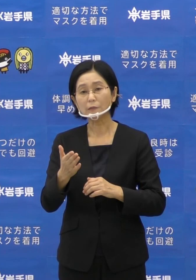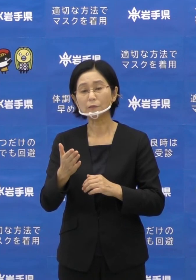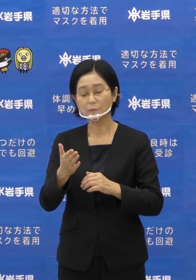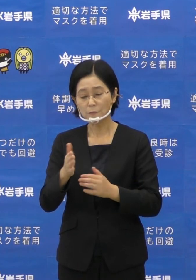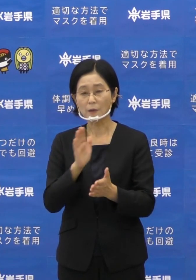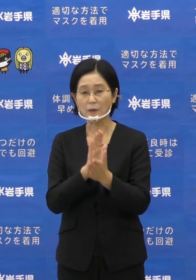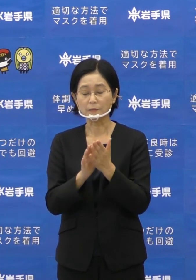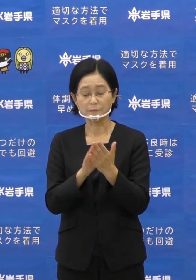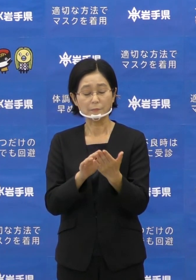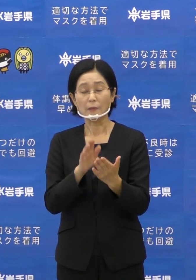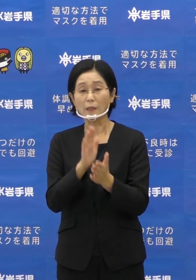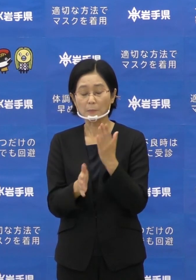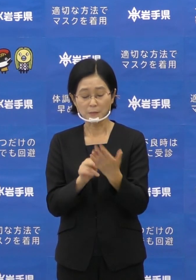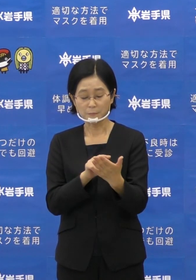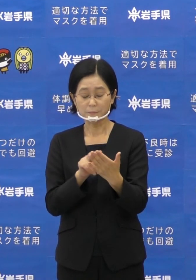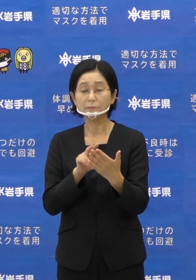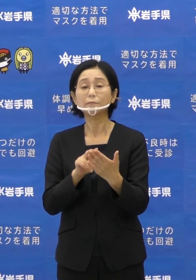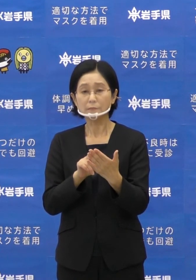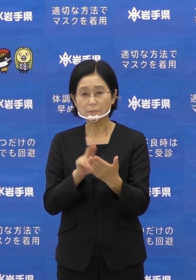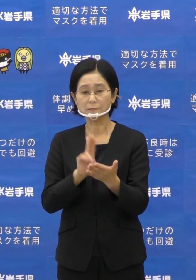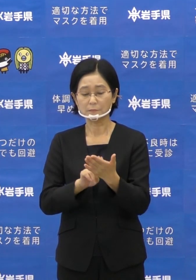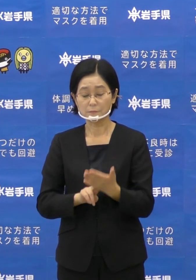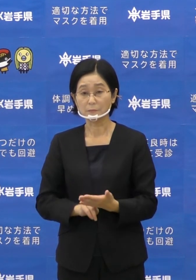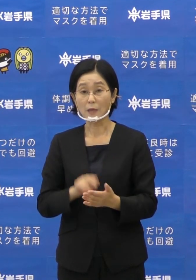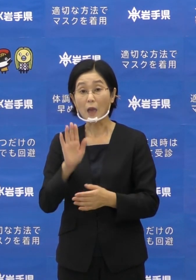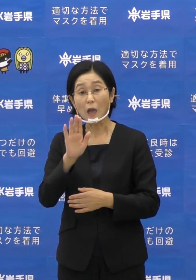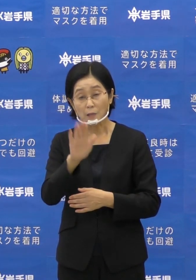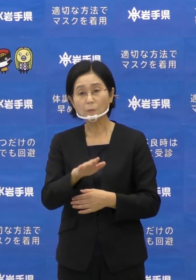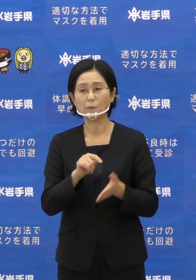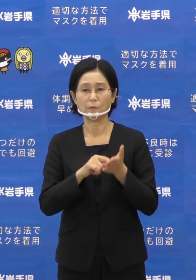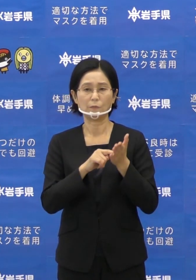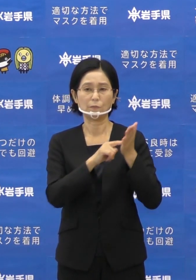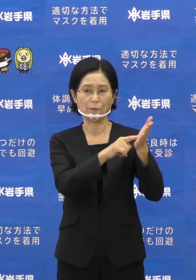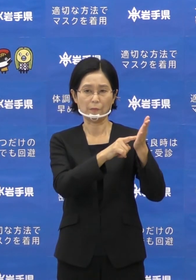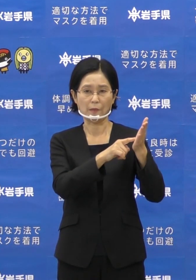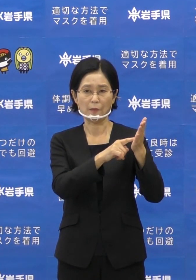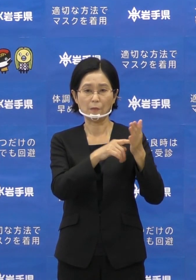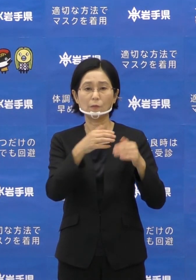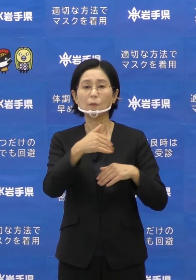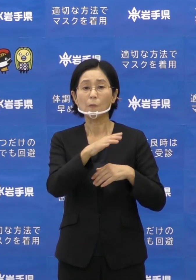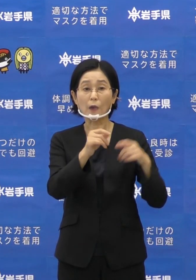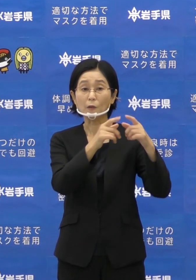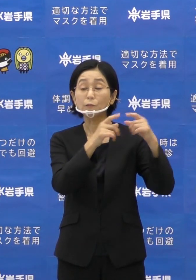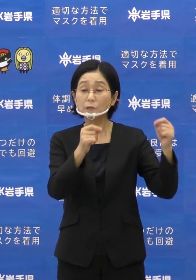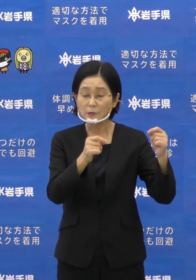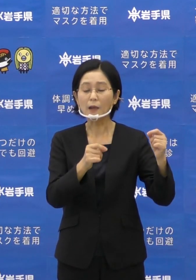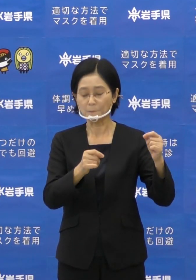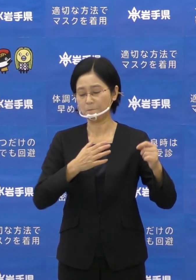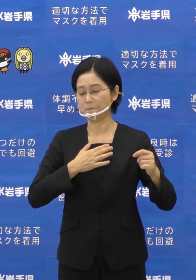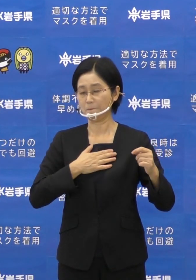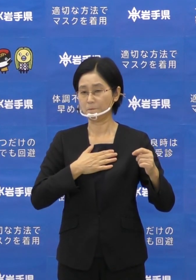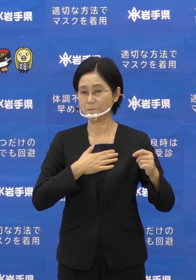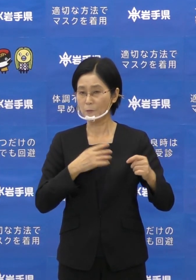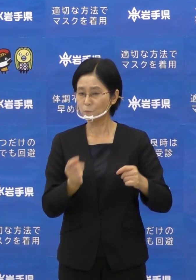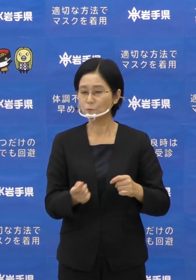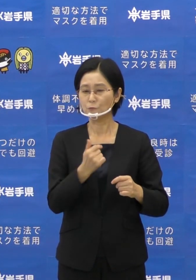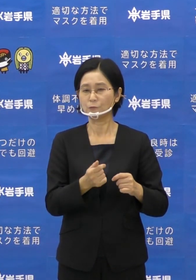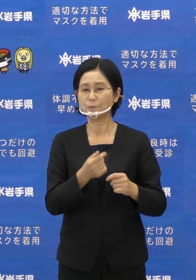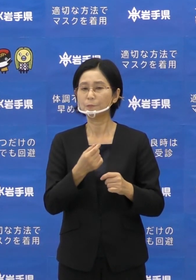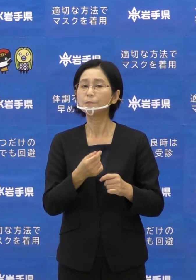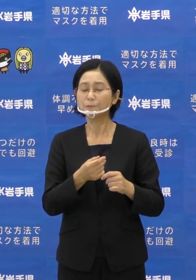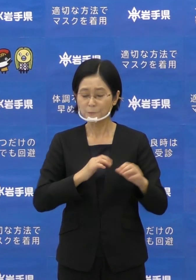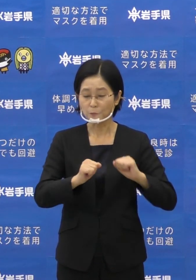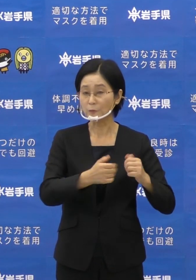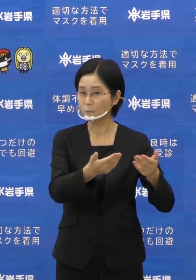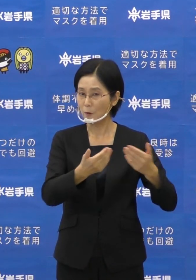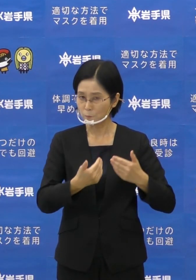える形にした上で要請する方が、国も早く的確に動きやすくなるということが